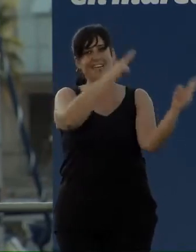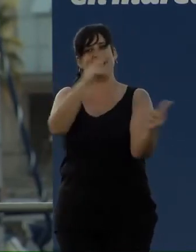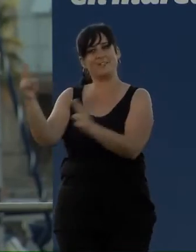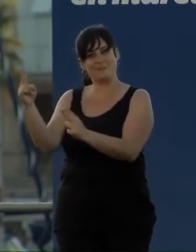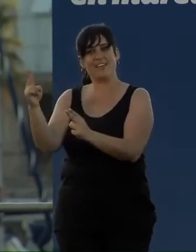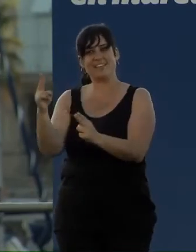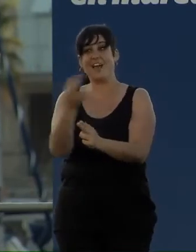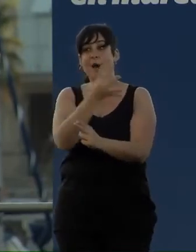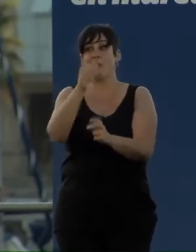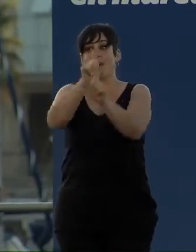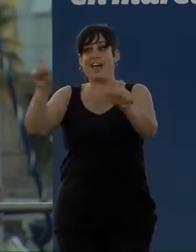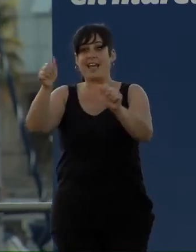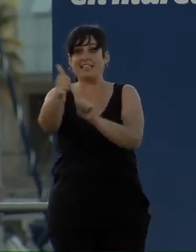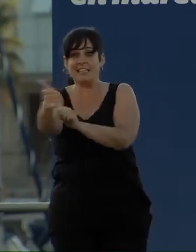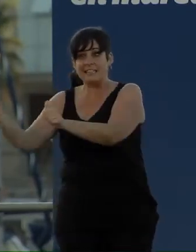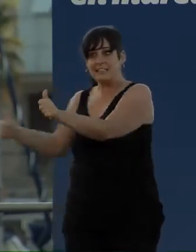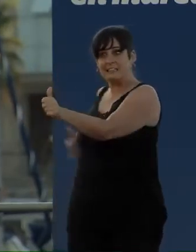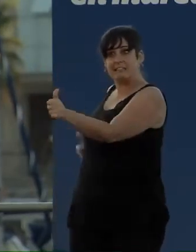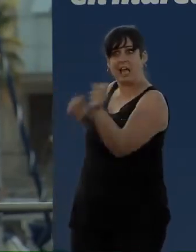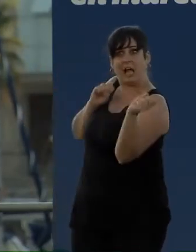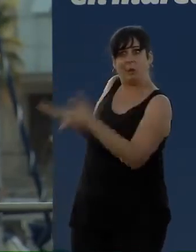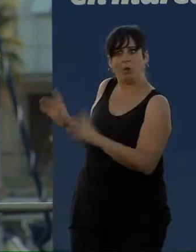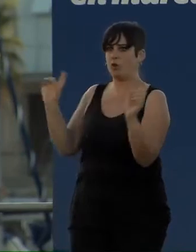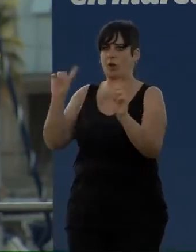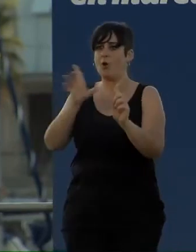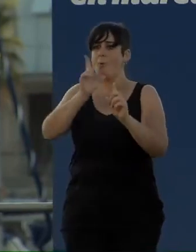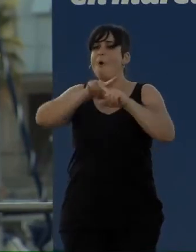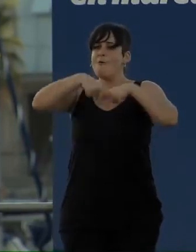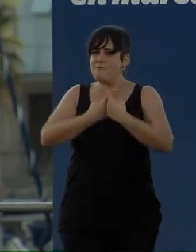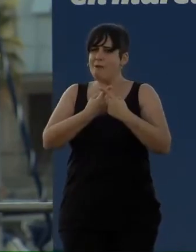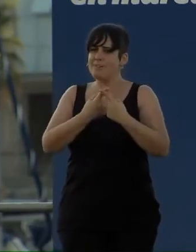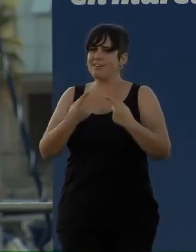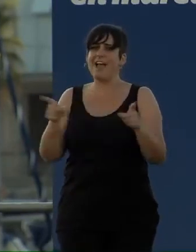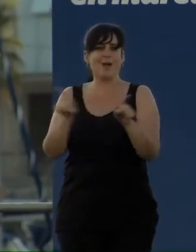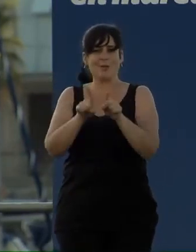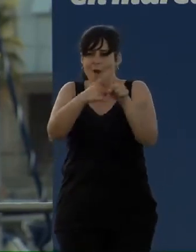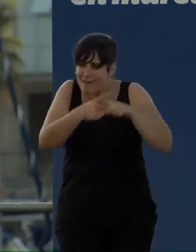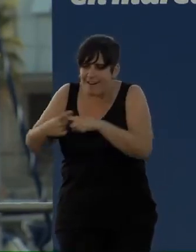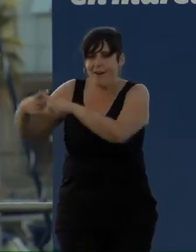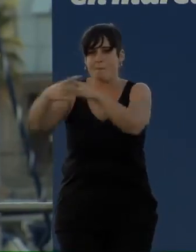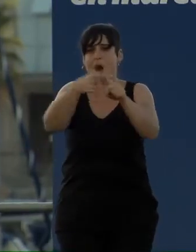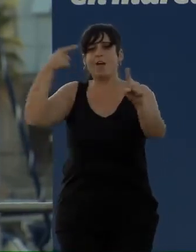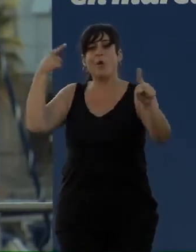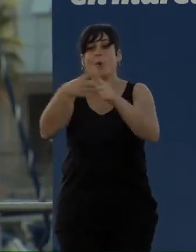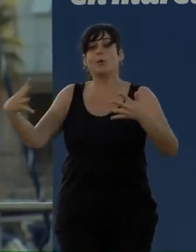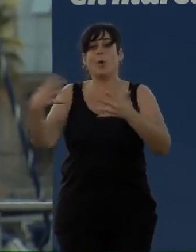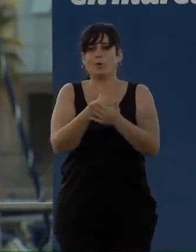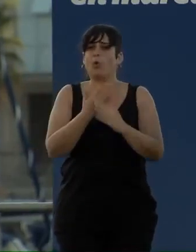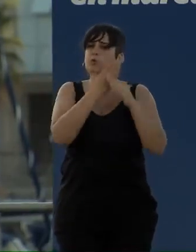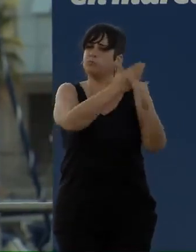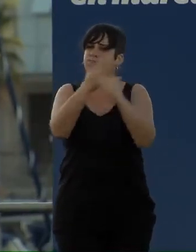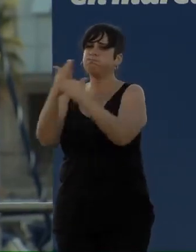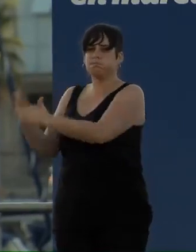DEA ningu atrás porque nas familias no se DEA ningu atrás reptes para que chegue para que todo mundo teña algo un país xusto a